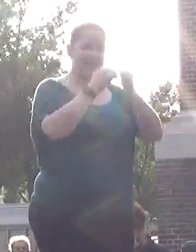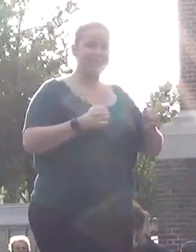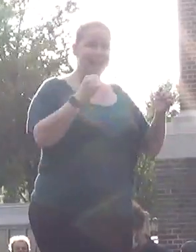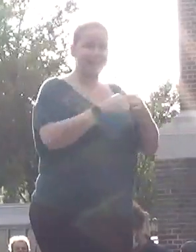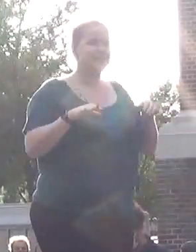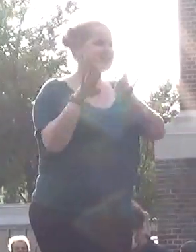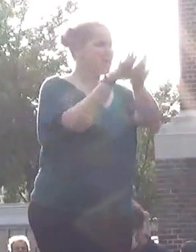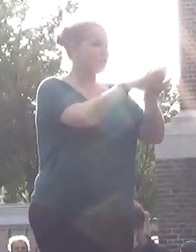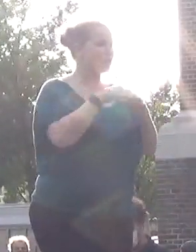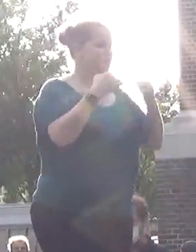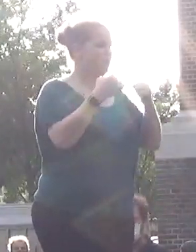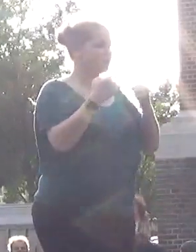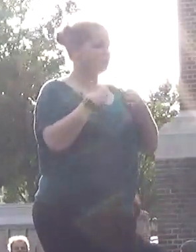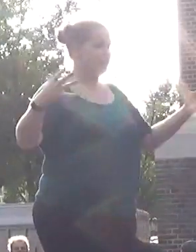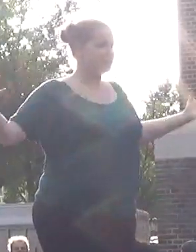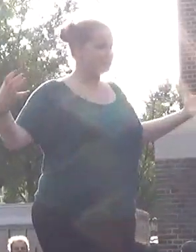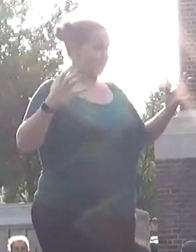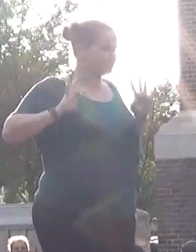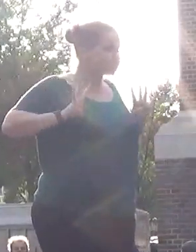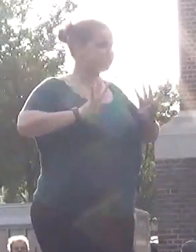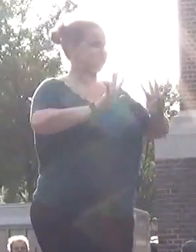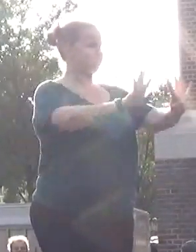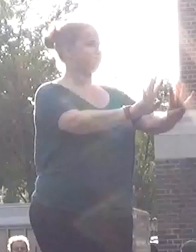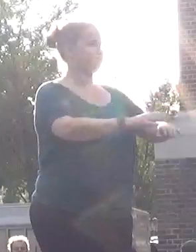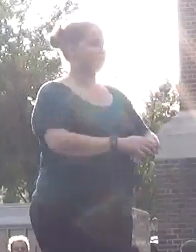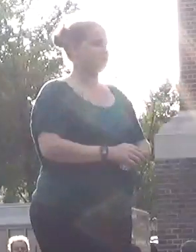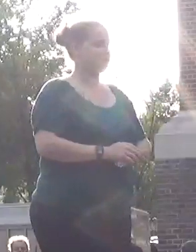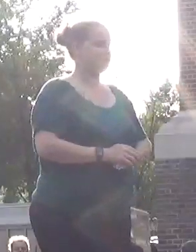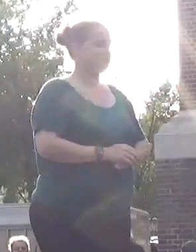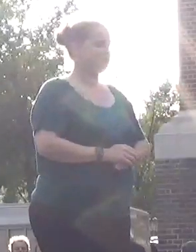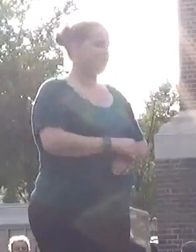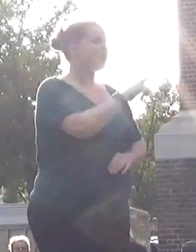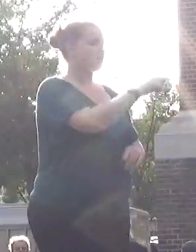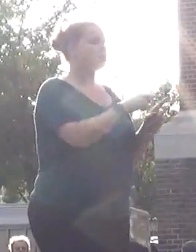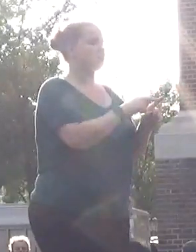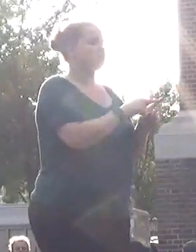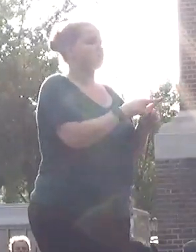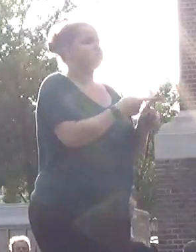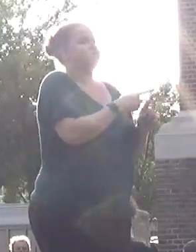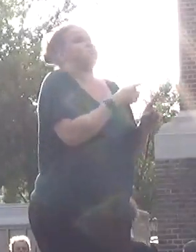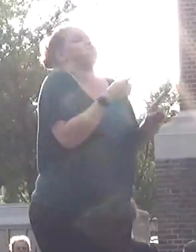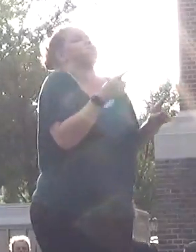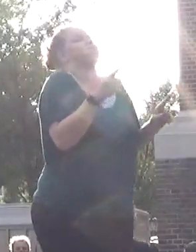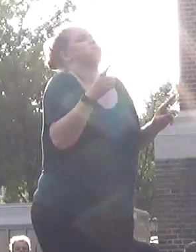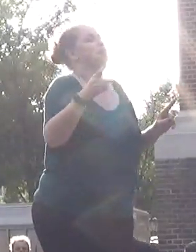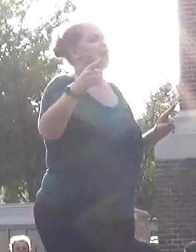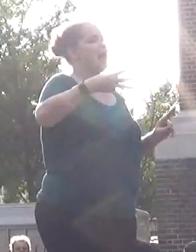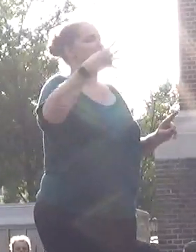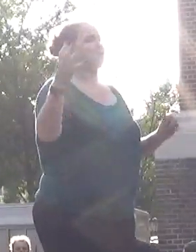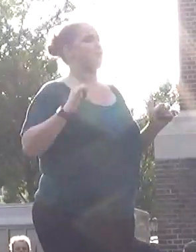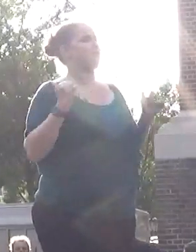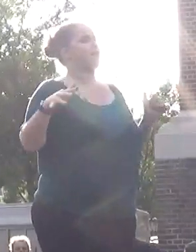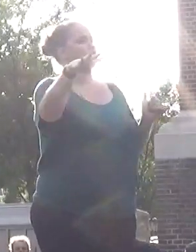Equality March mee. Ja, Gdansk is ver weg van de zogenaamde LHBT-vrije zones